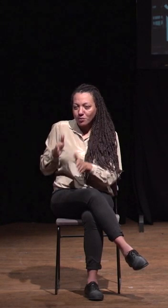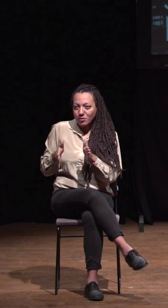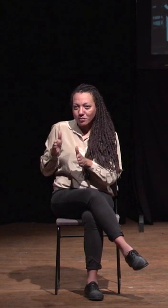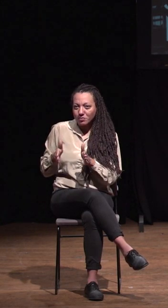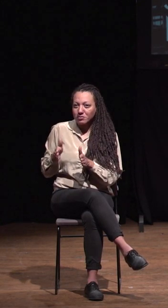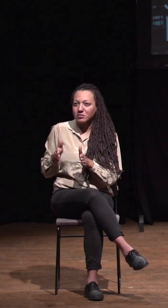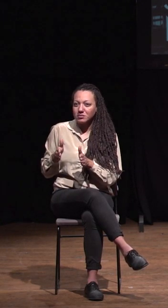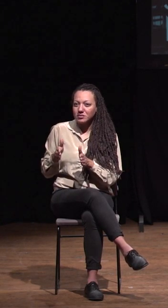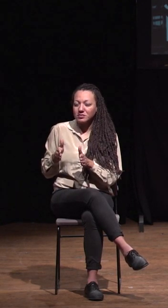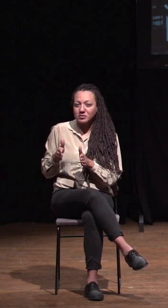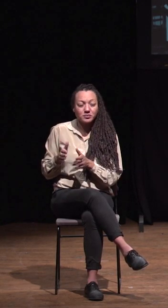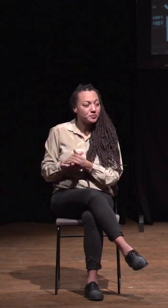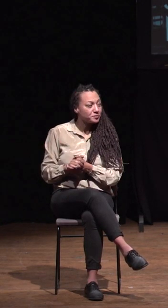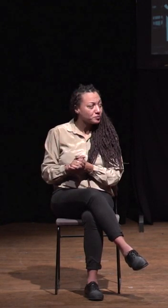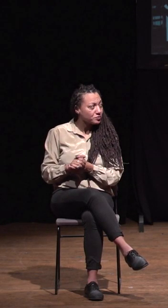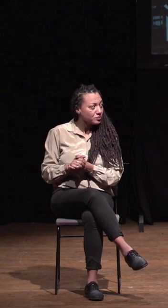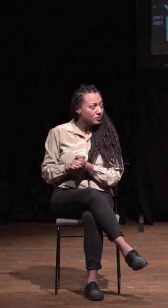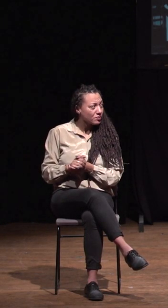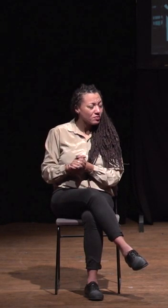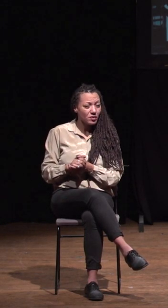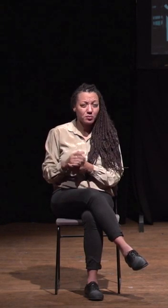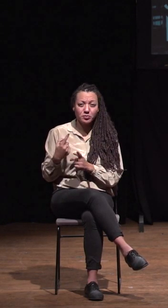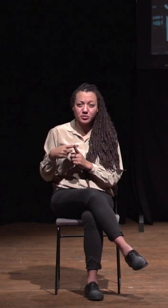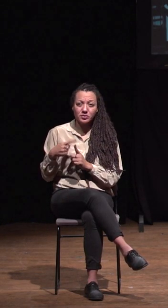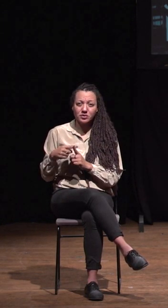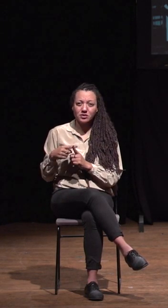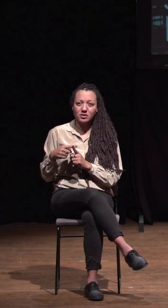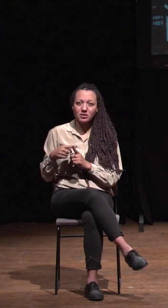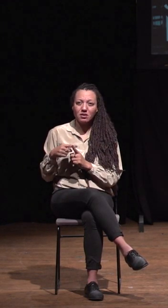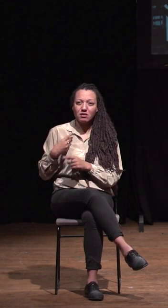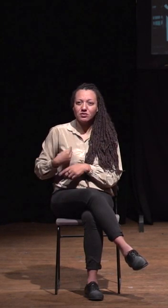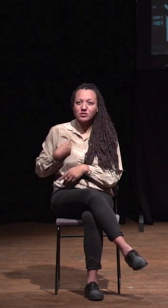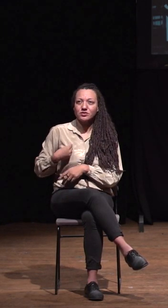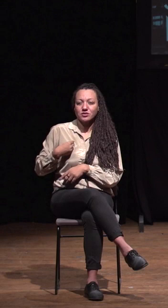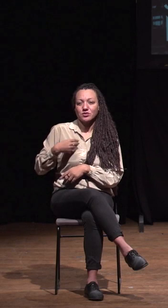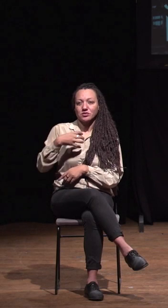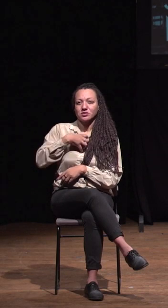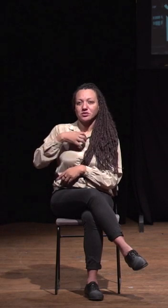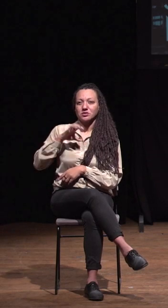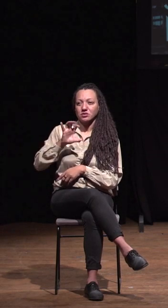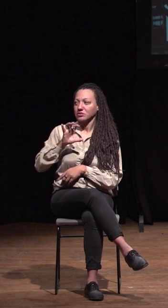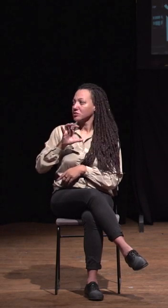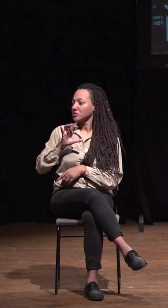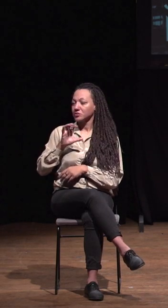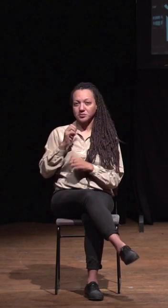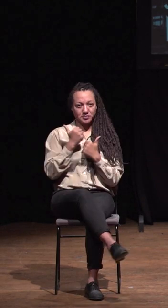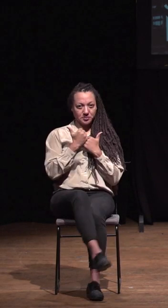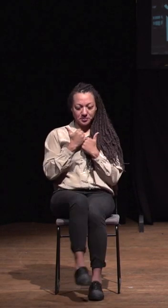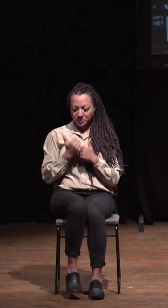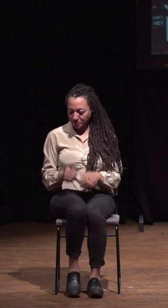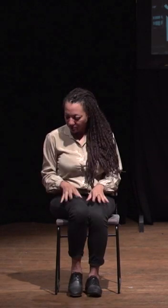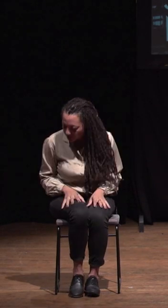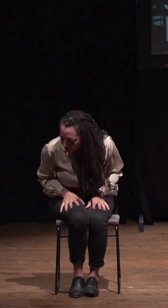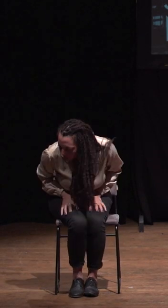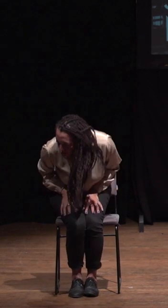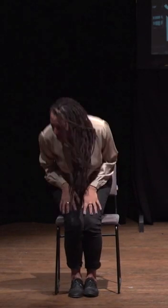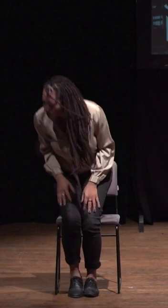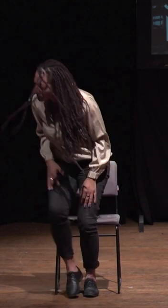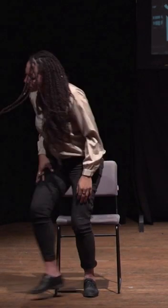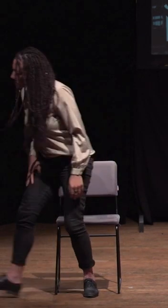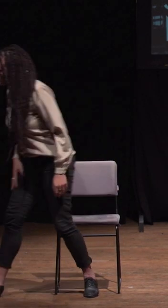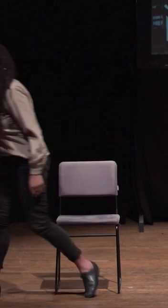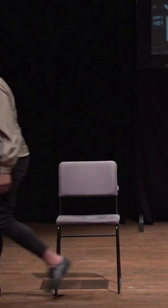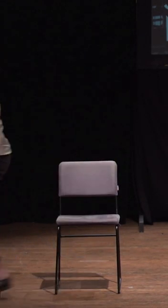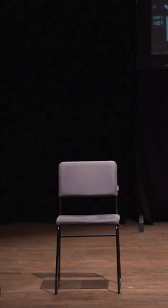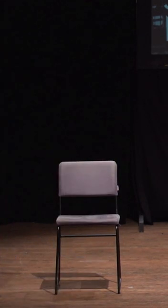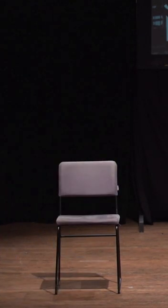forma, pitoresca, a passagem dela por Salvador. Queria que você falasse um pouco sobre isso, se também